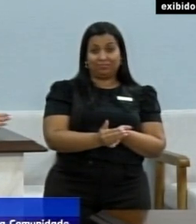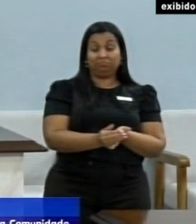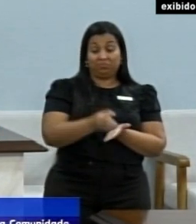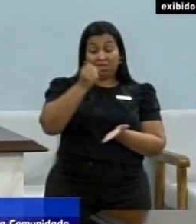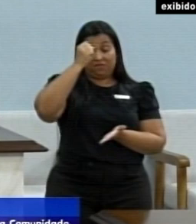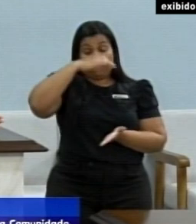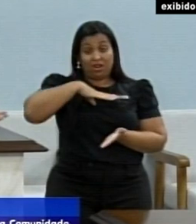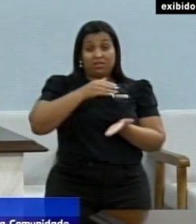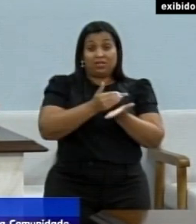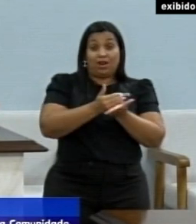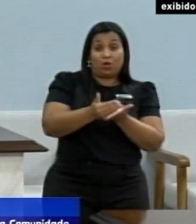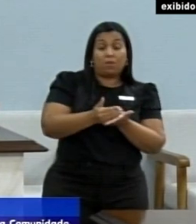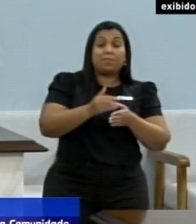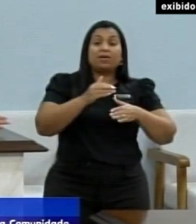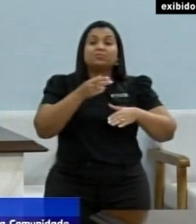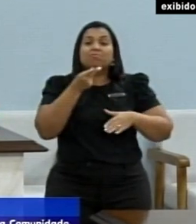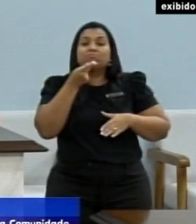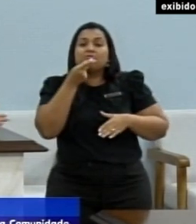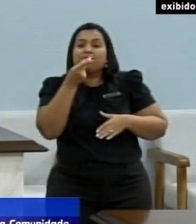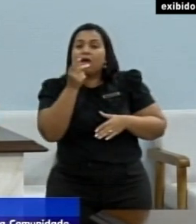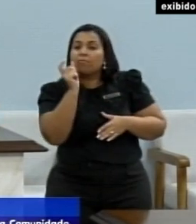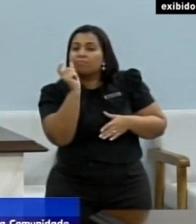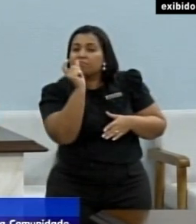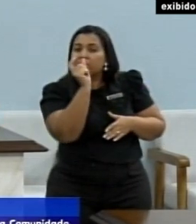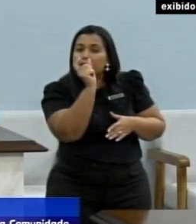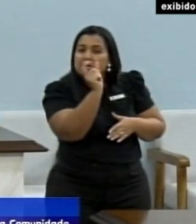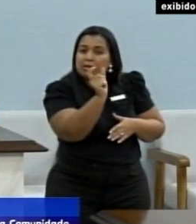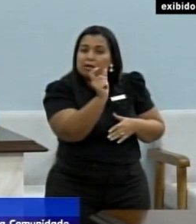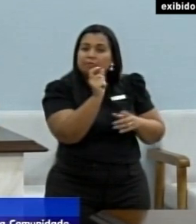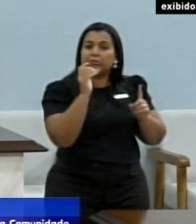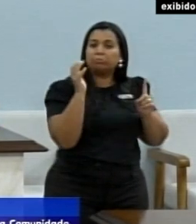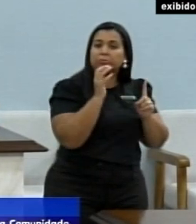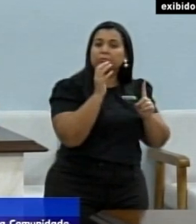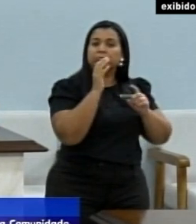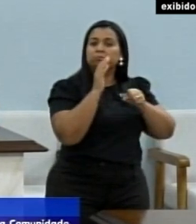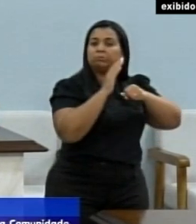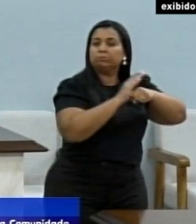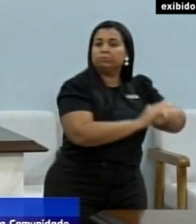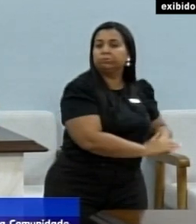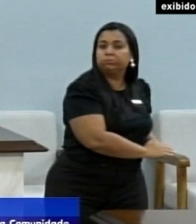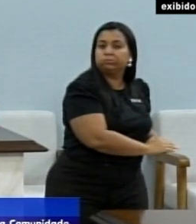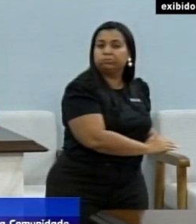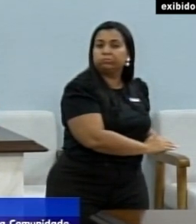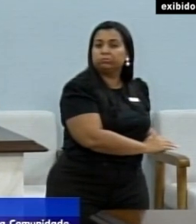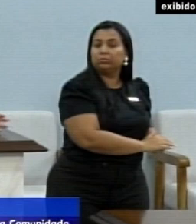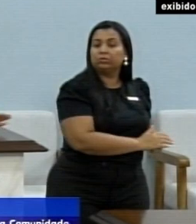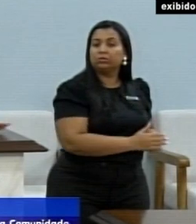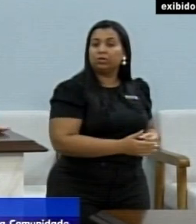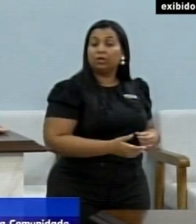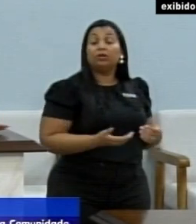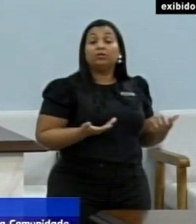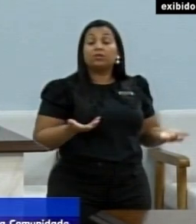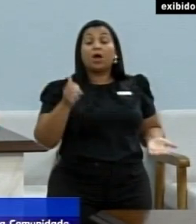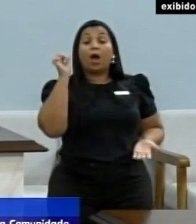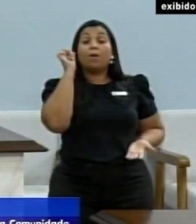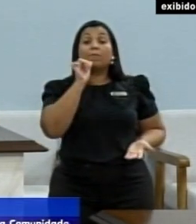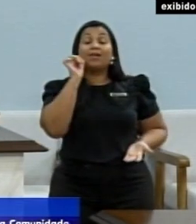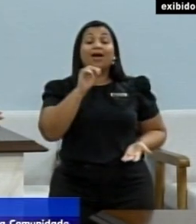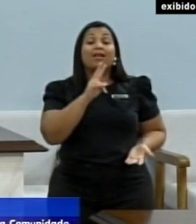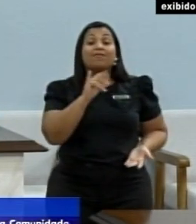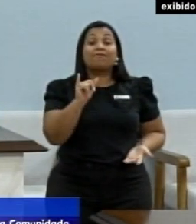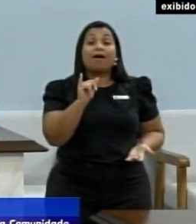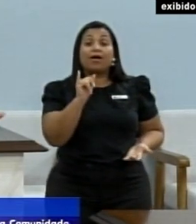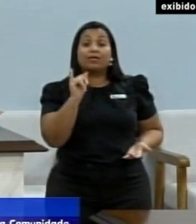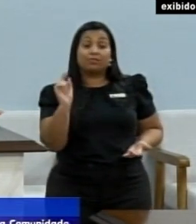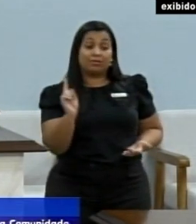ela começa nas palavras, ela começa num cerceamento de direitos dessa mulher que volta para casa. Então, essa mulher ela vai estar em